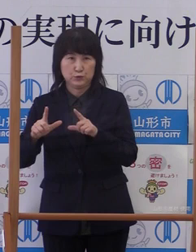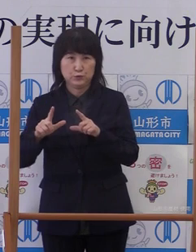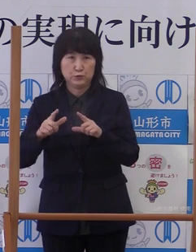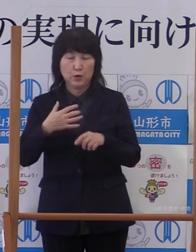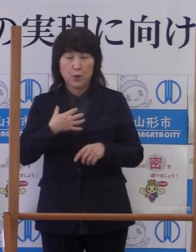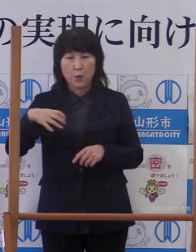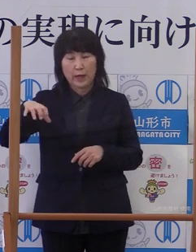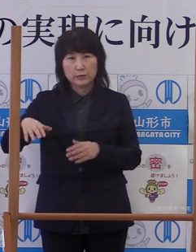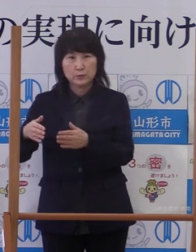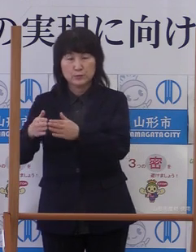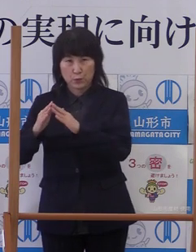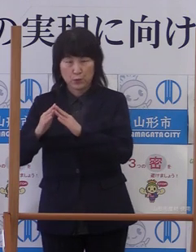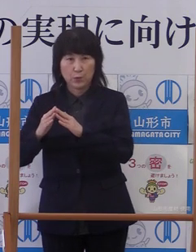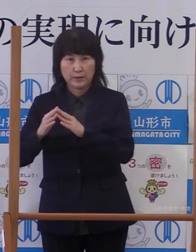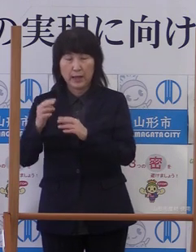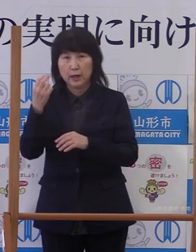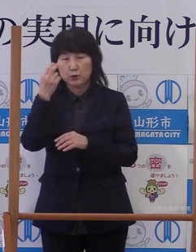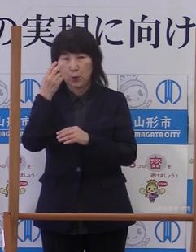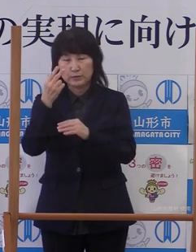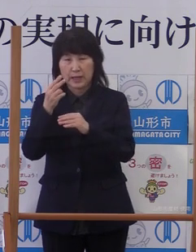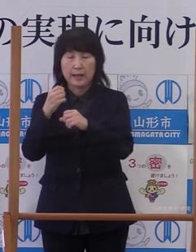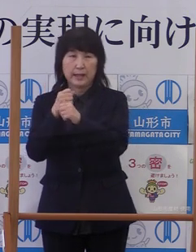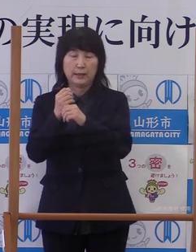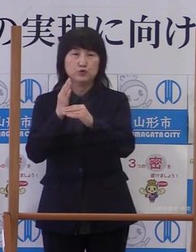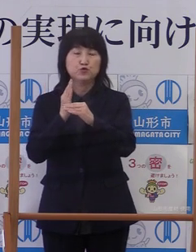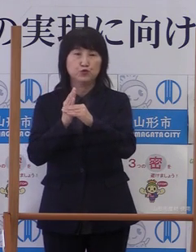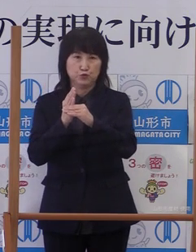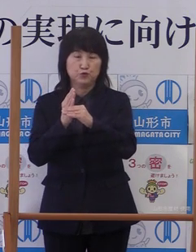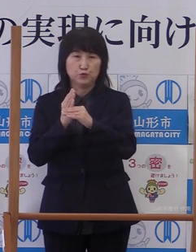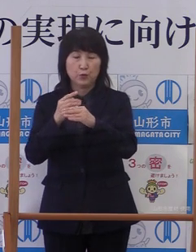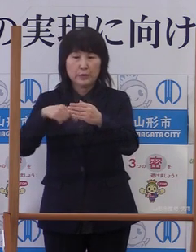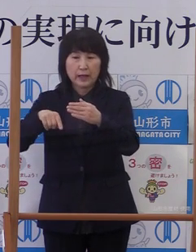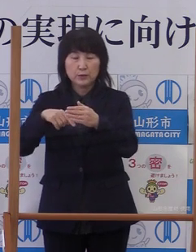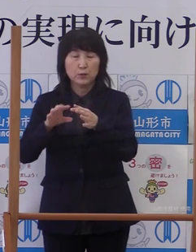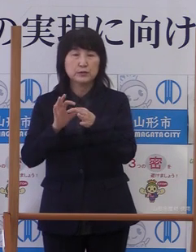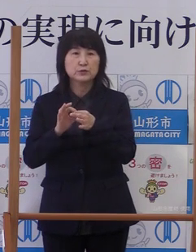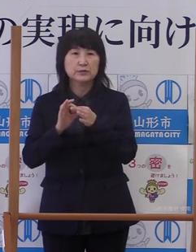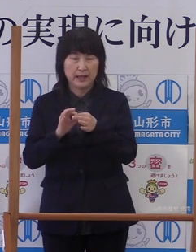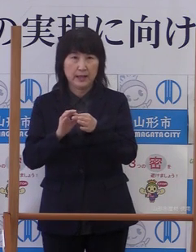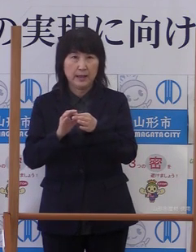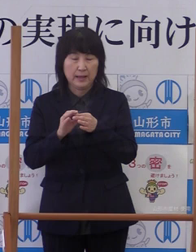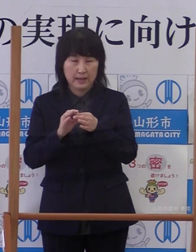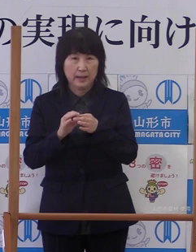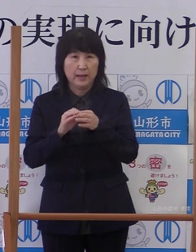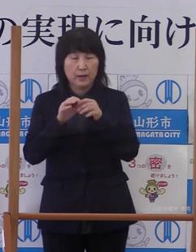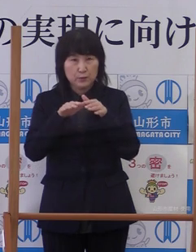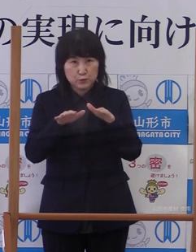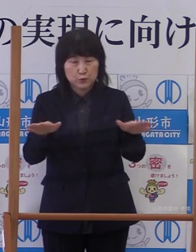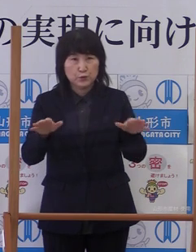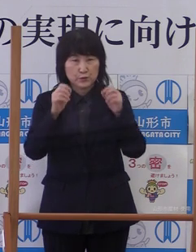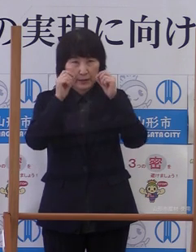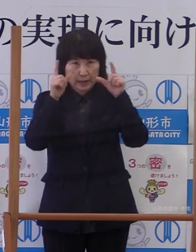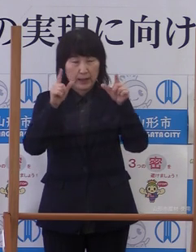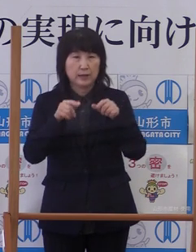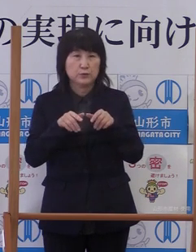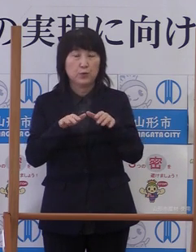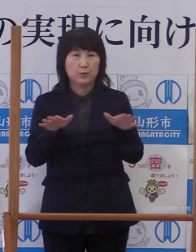内に設置したシンクタンクで調査研究している重点項目について、より一層の普及啓発を図ります